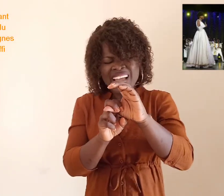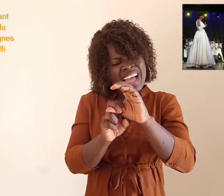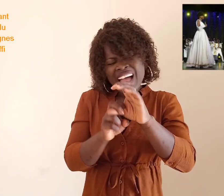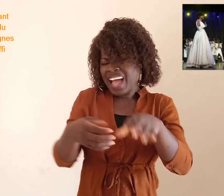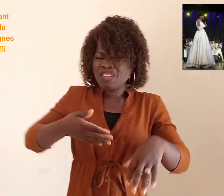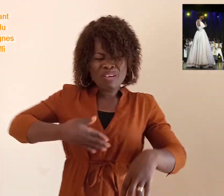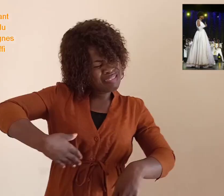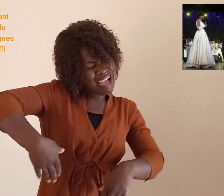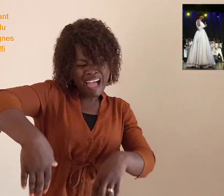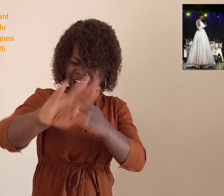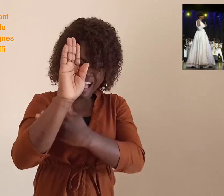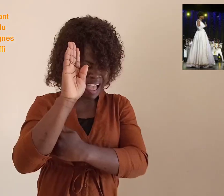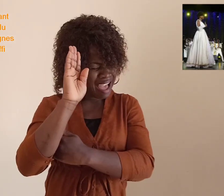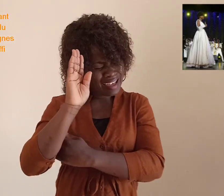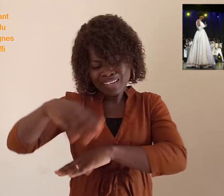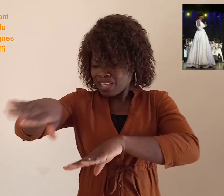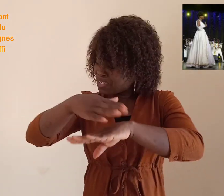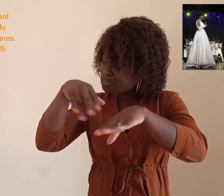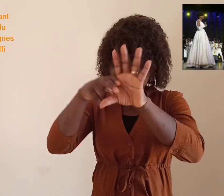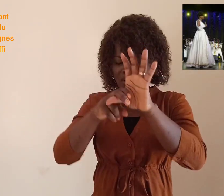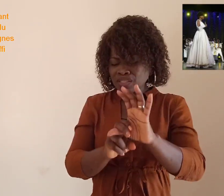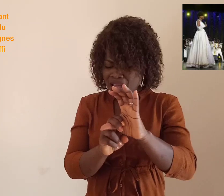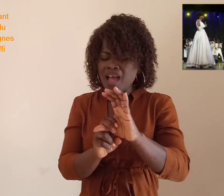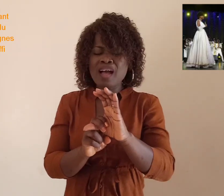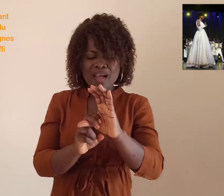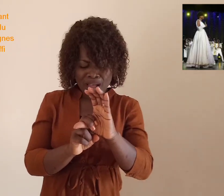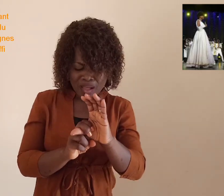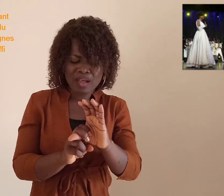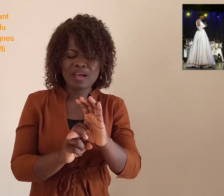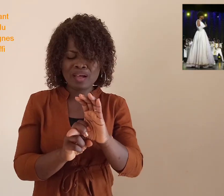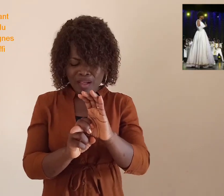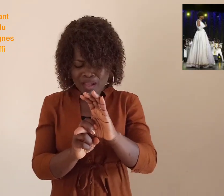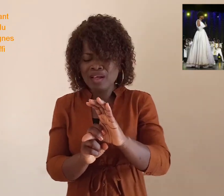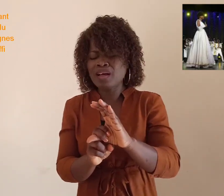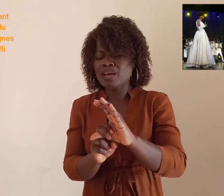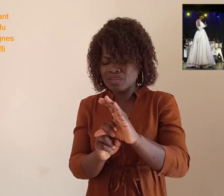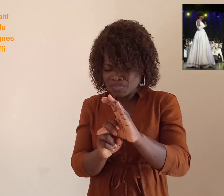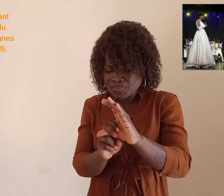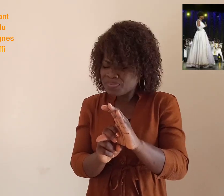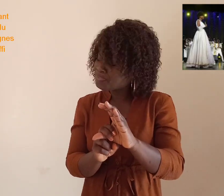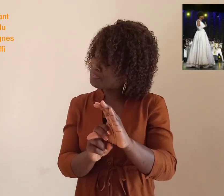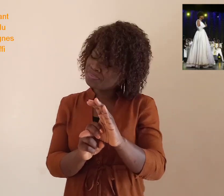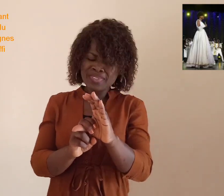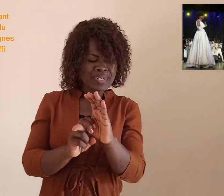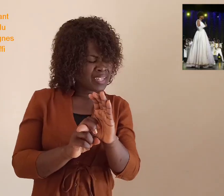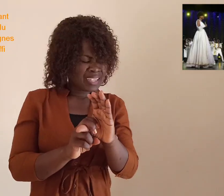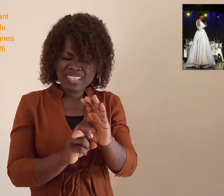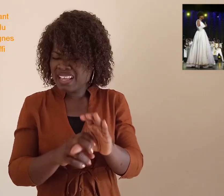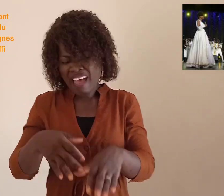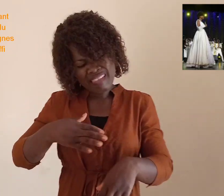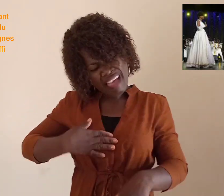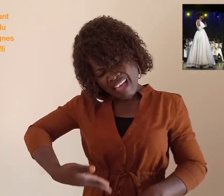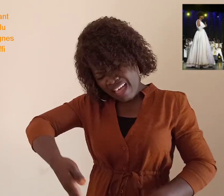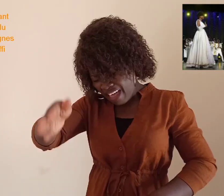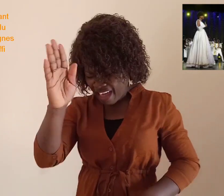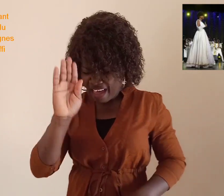a ton œil sur le preuve